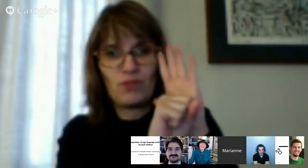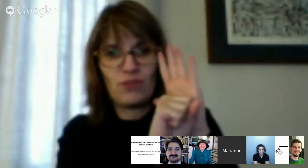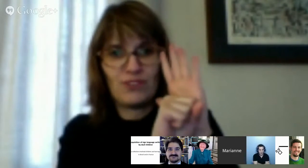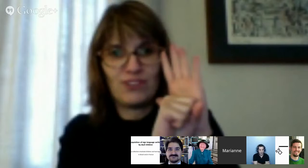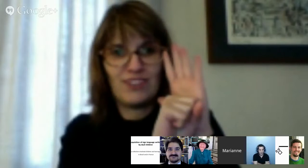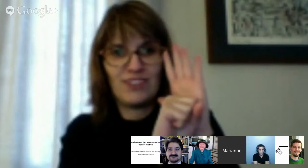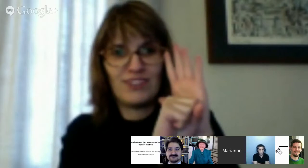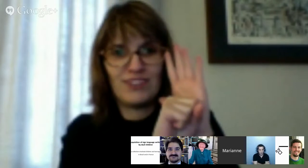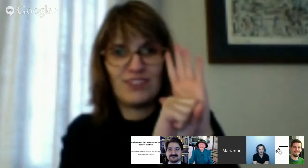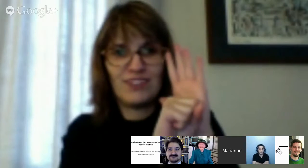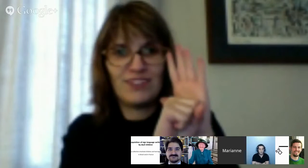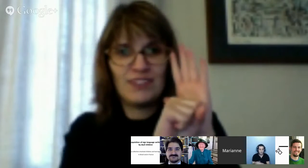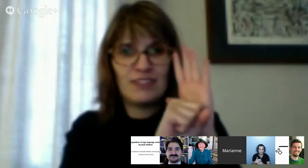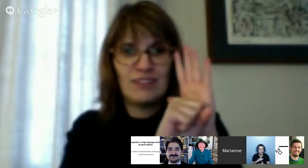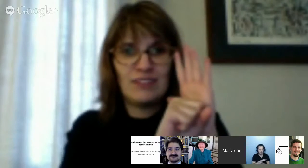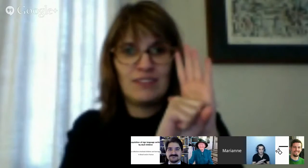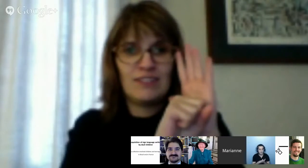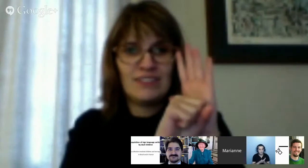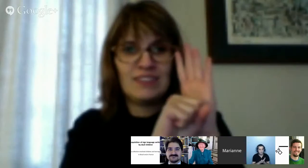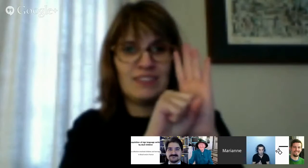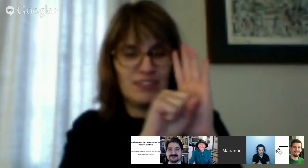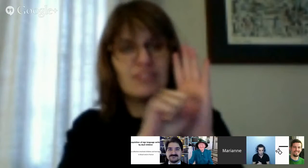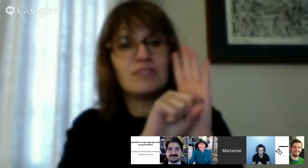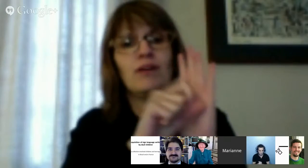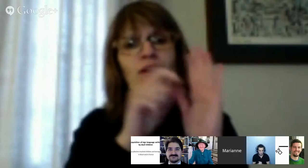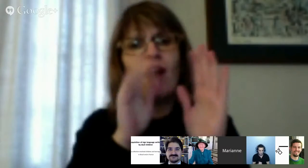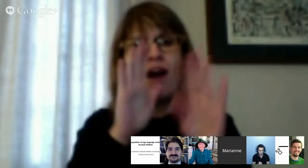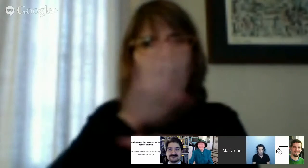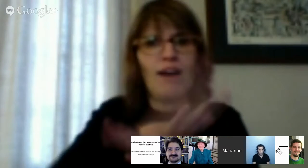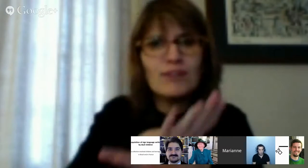o símbolo de configuração de mão.